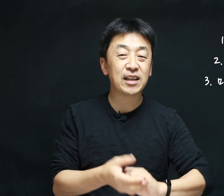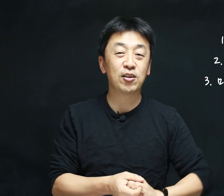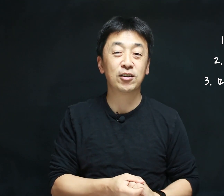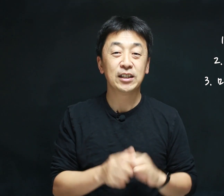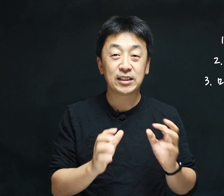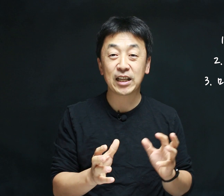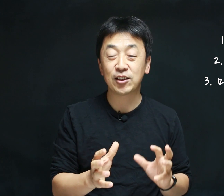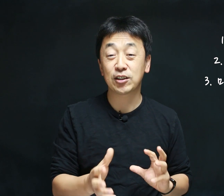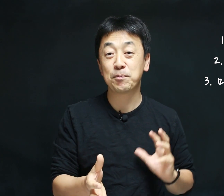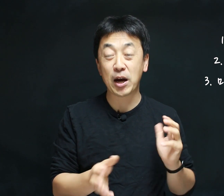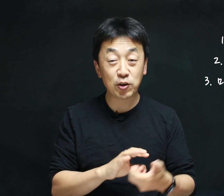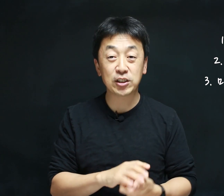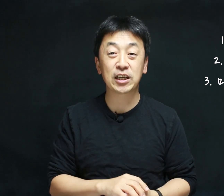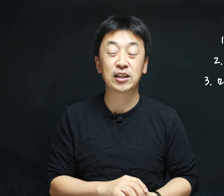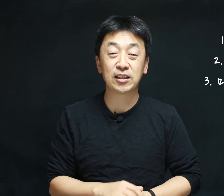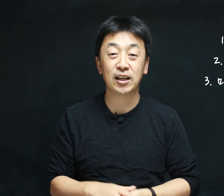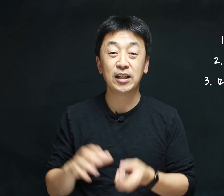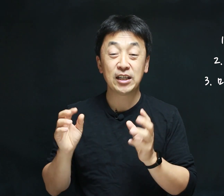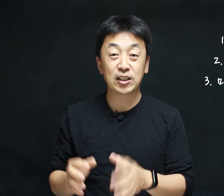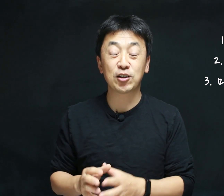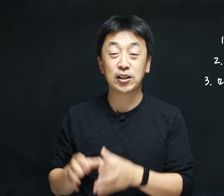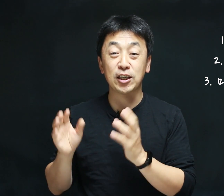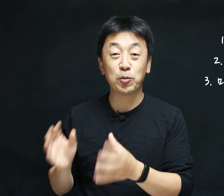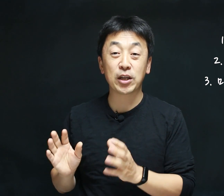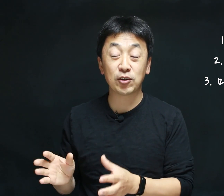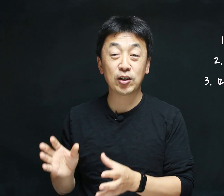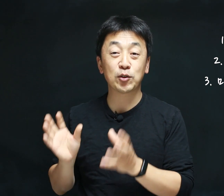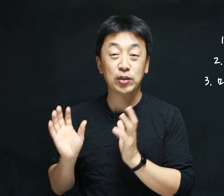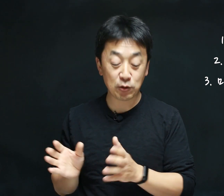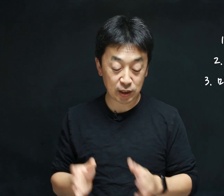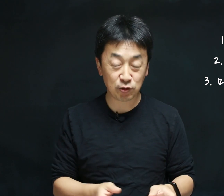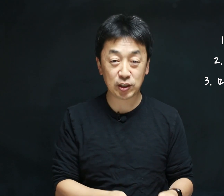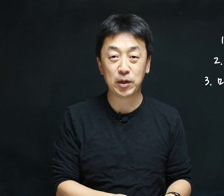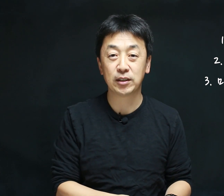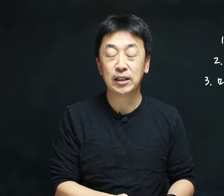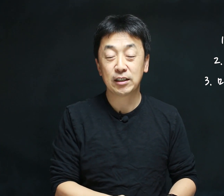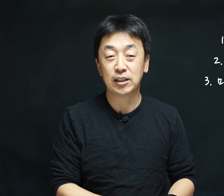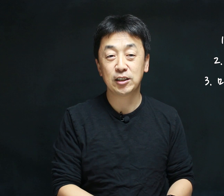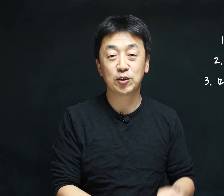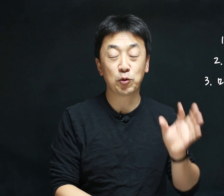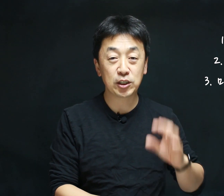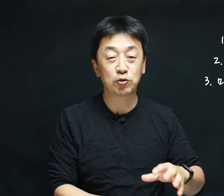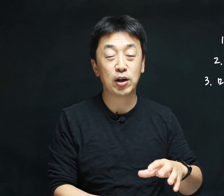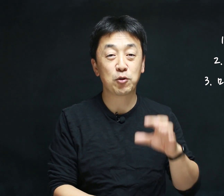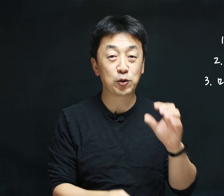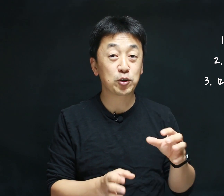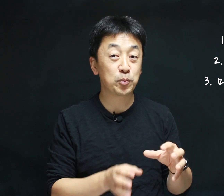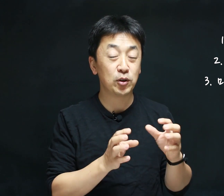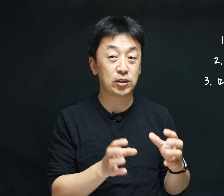의해서 그 단어들이 바뀌어지게 되는데, 그거를 기본 단어에서도 사용하실 수 있지만 사실은 농식수와 관용적 표현들을